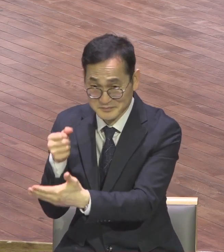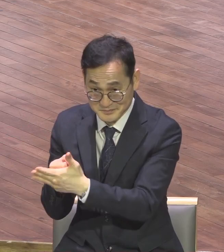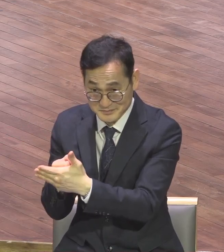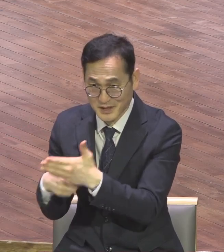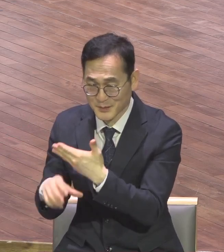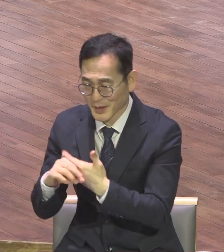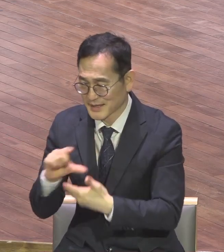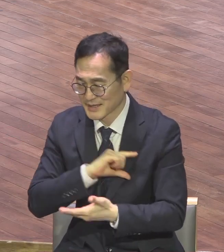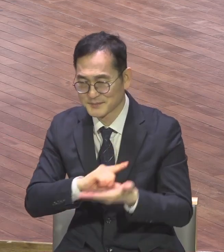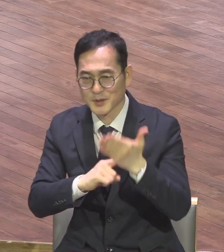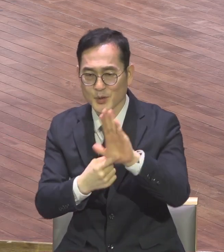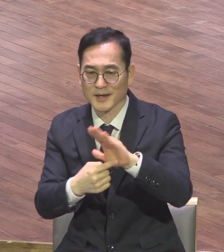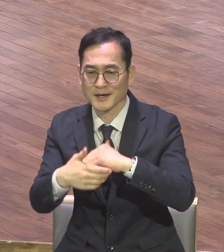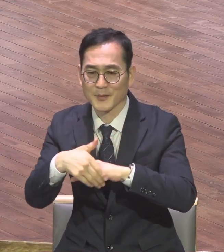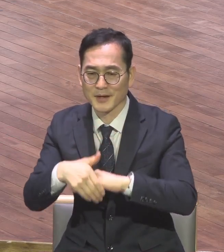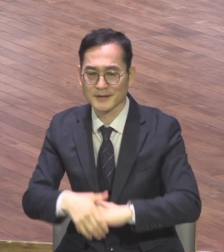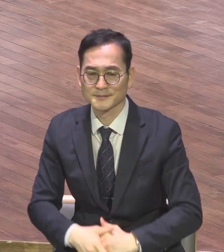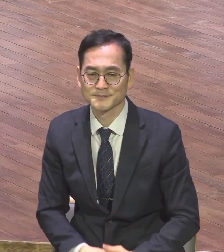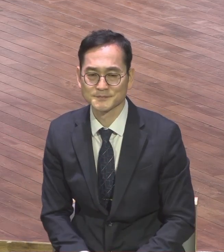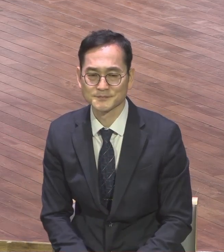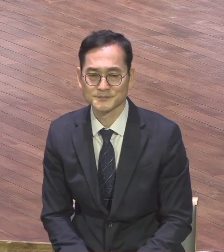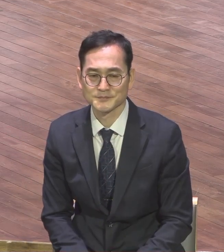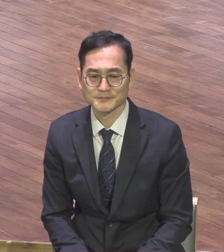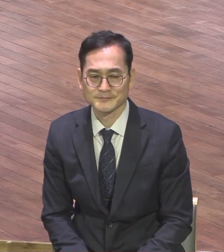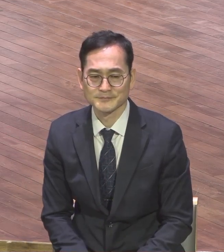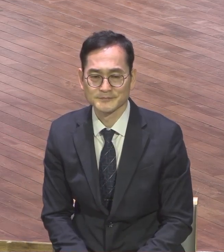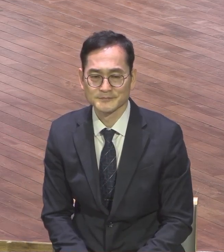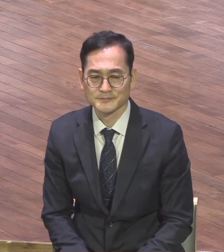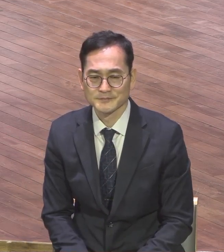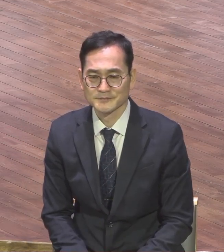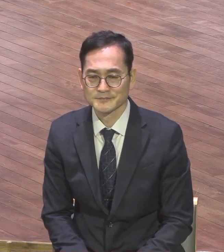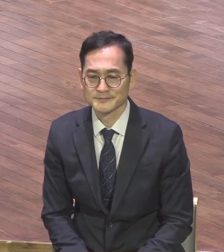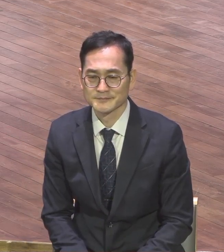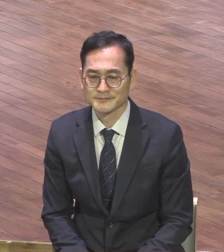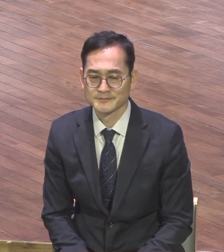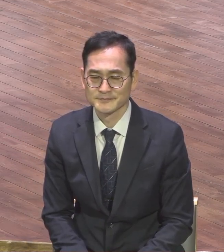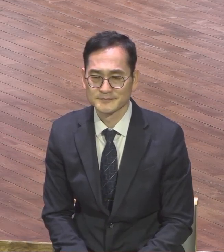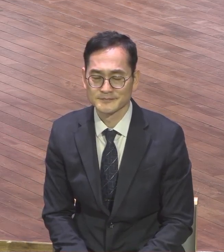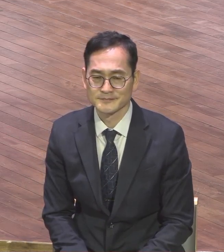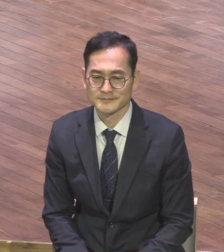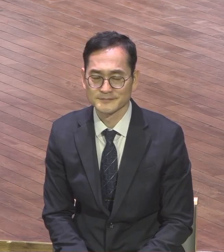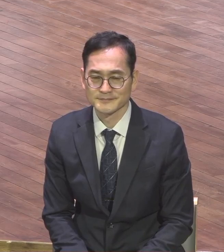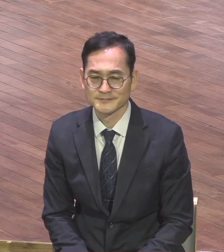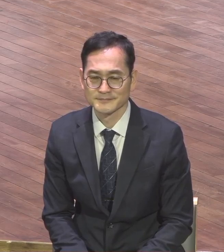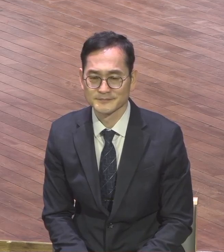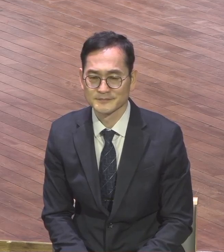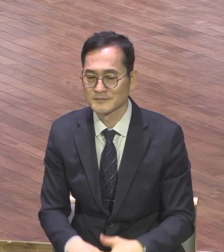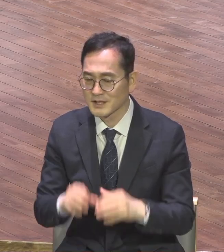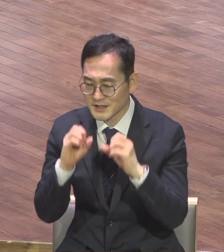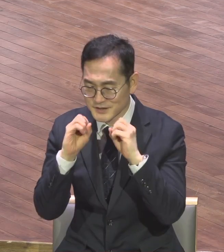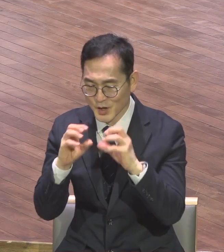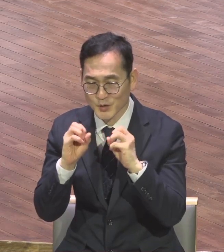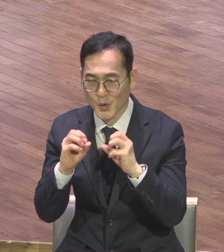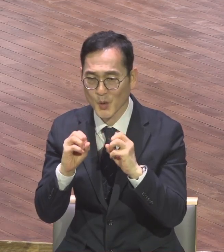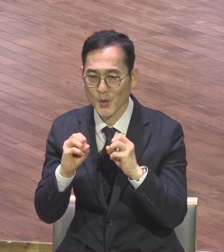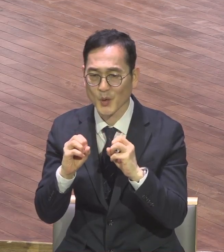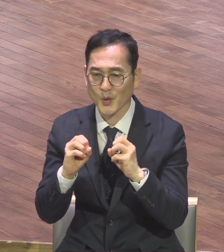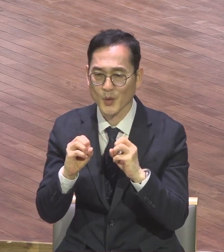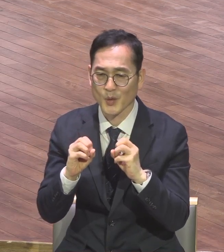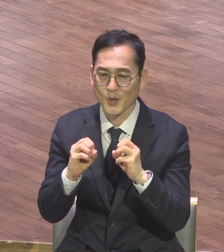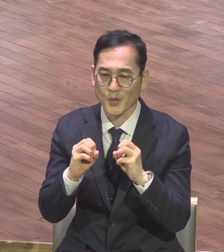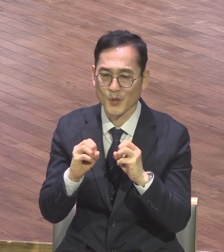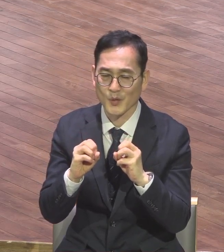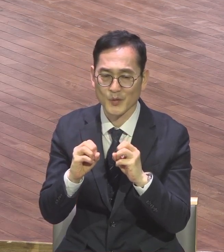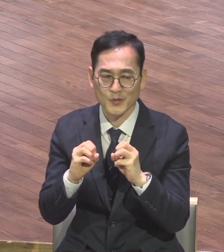그 명단들을 주변에도 올리고 저 이제 선교 홍보관에도 붙이고,